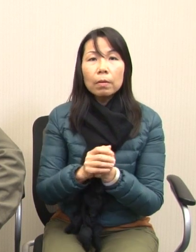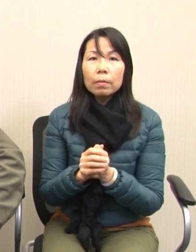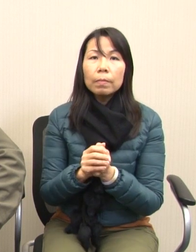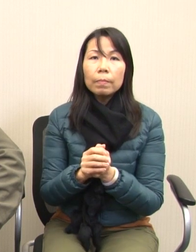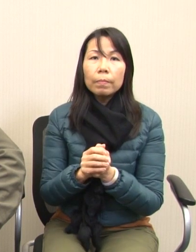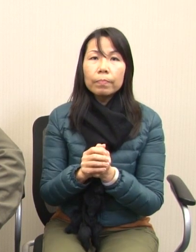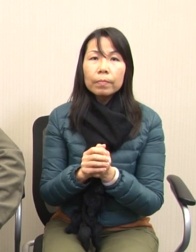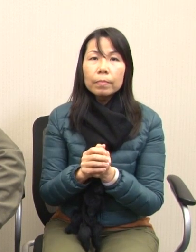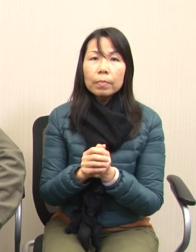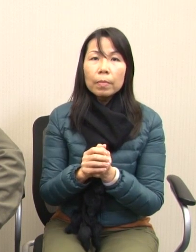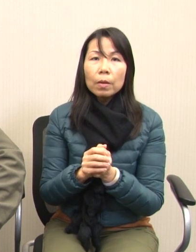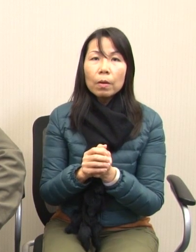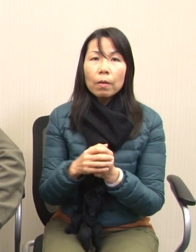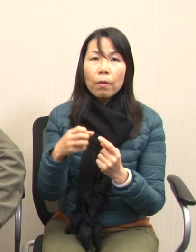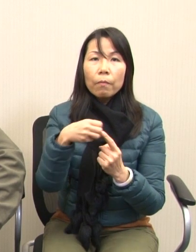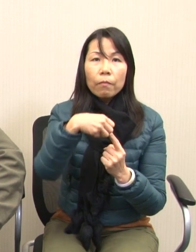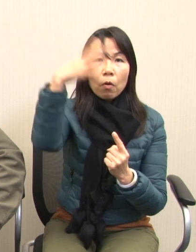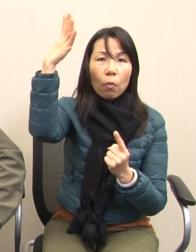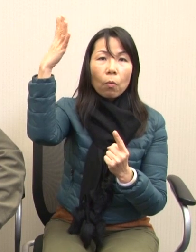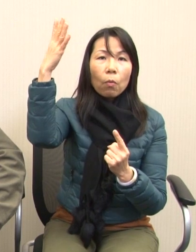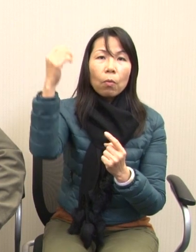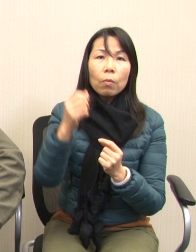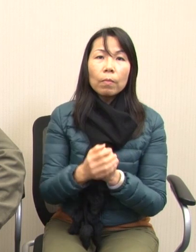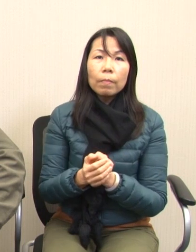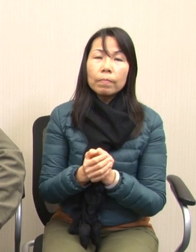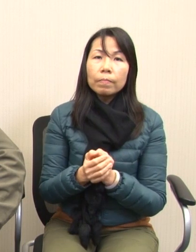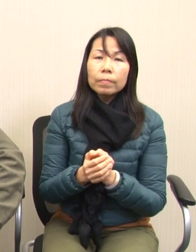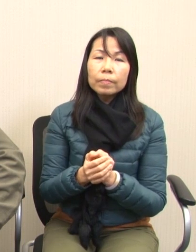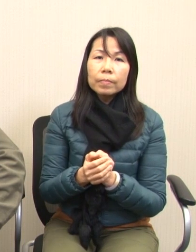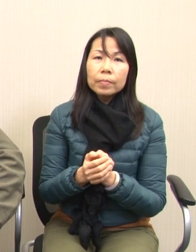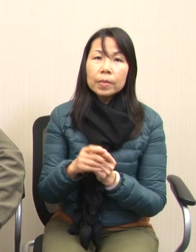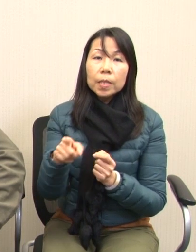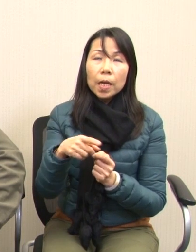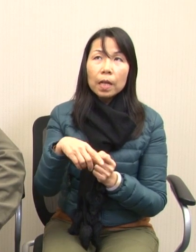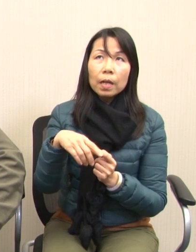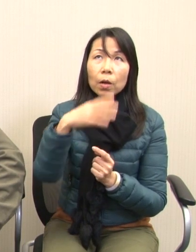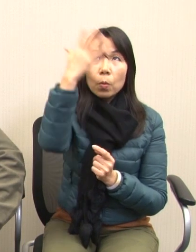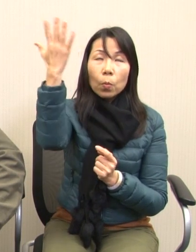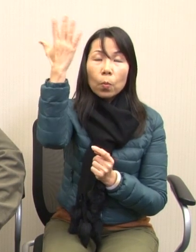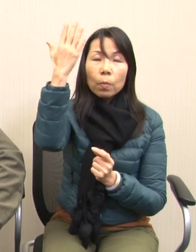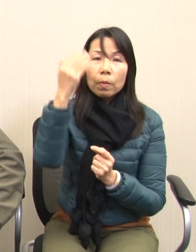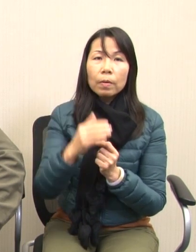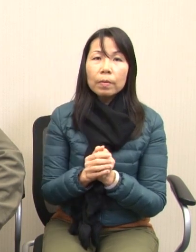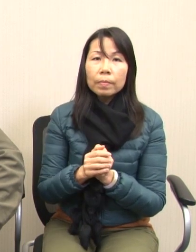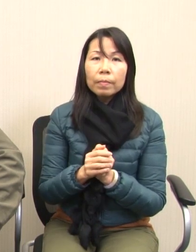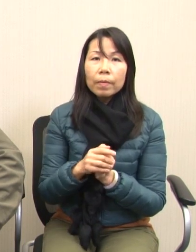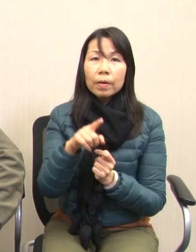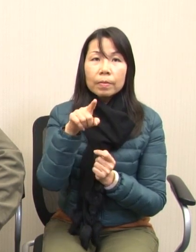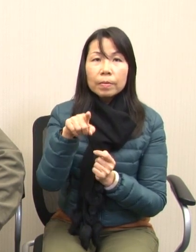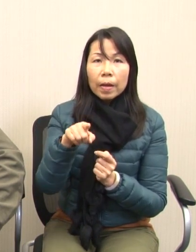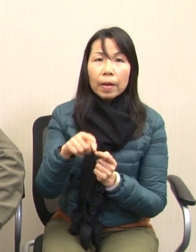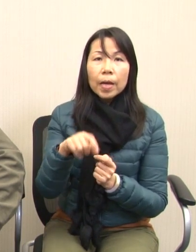放風箏。叫風啊嘛，一隻 kite， 一隻 wind， 你是風